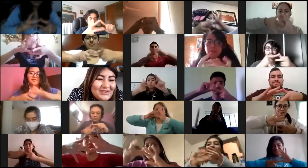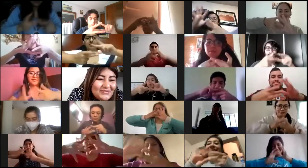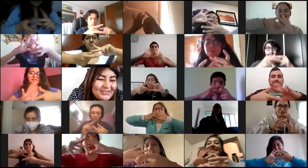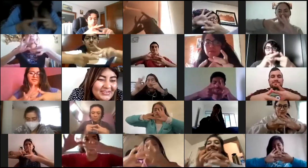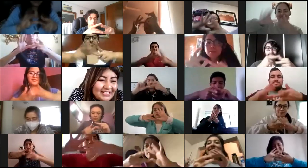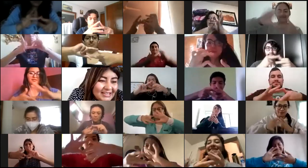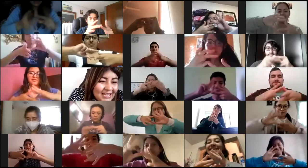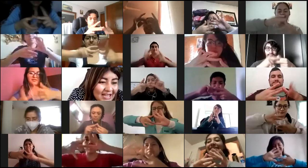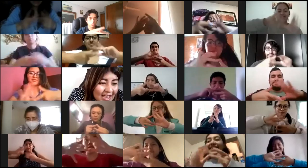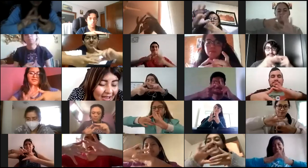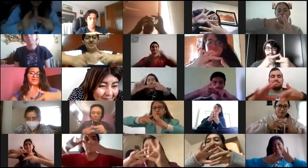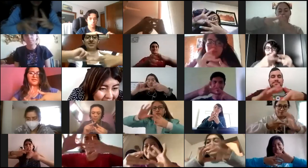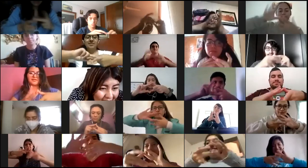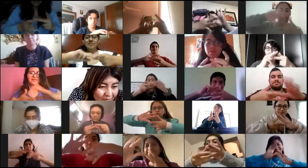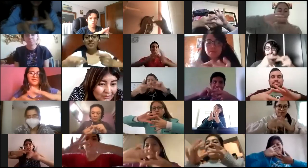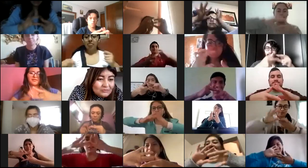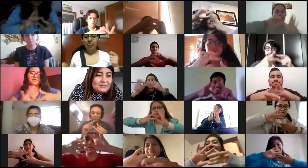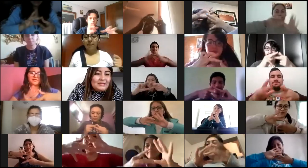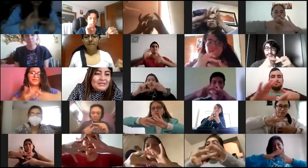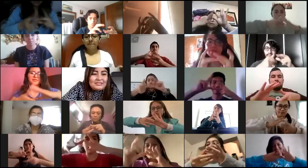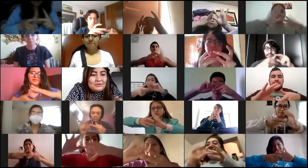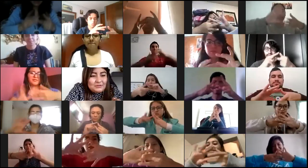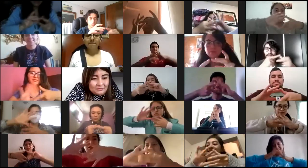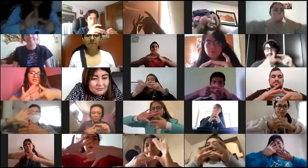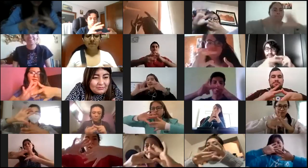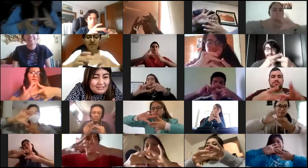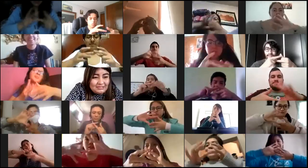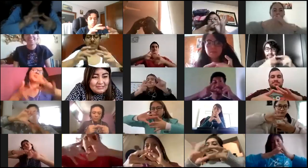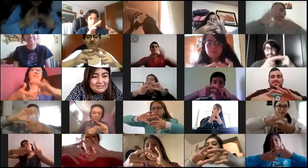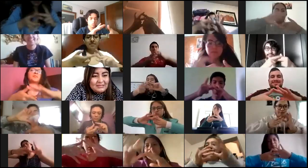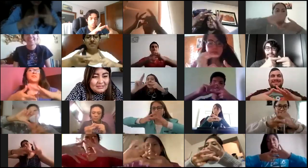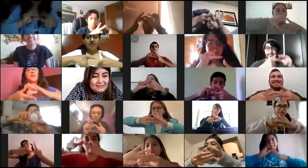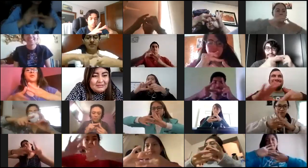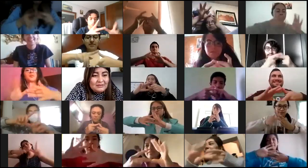Muy bien. Amira, no veo tus manitas, ¿las puedes subir un poquito más?